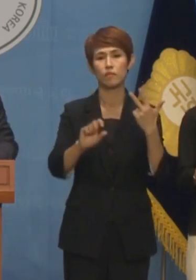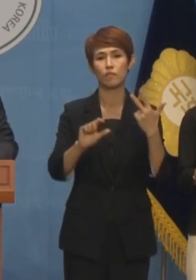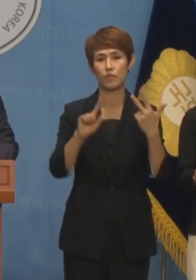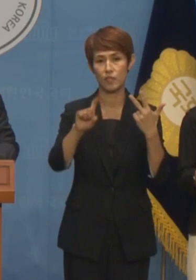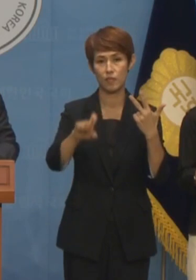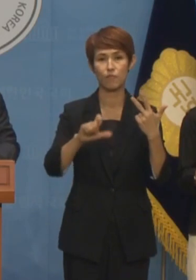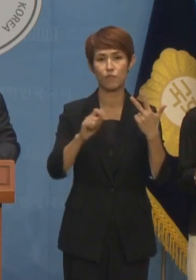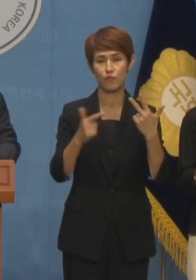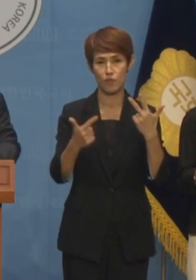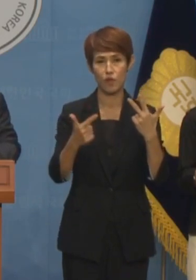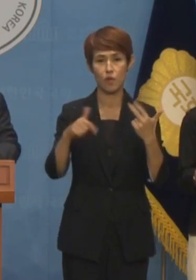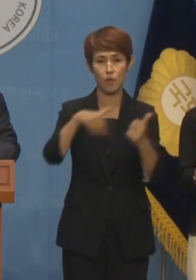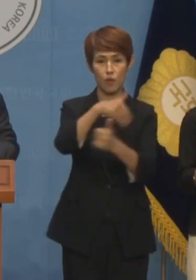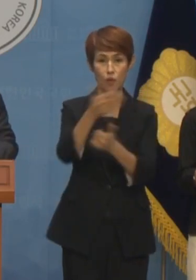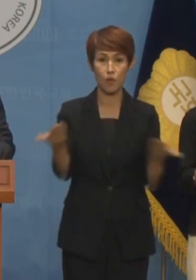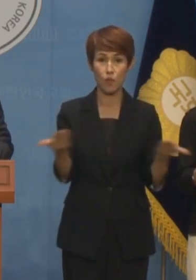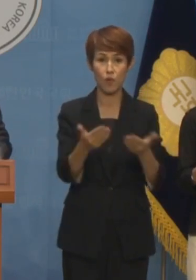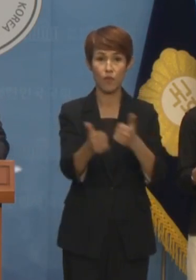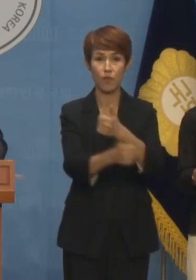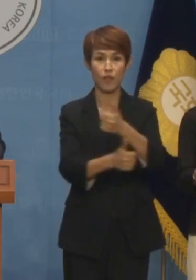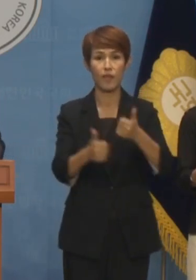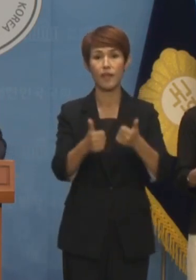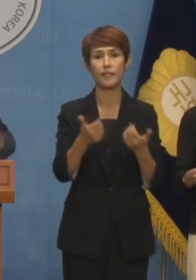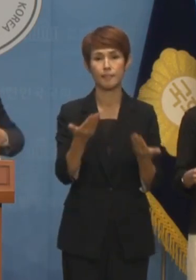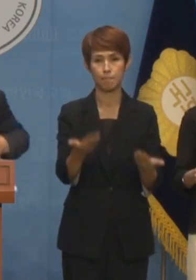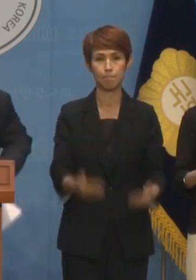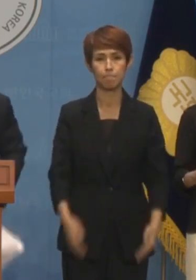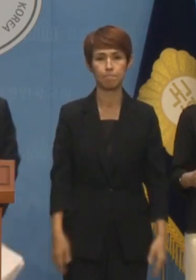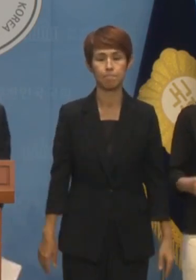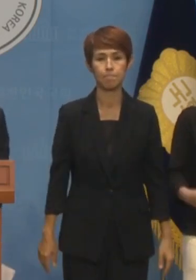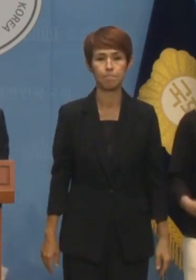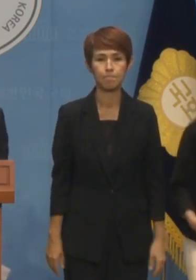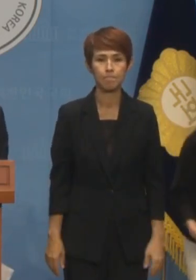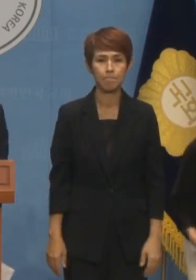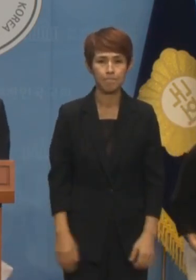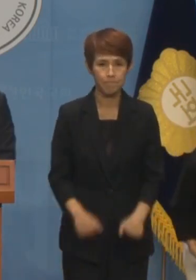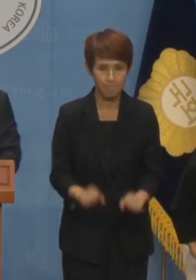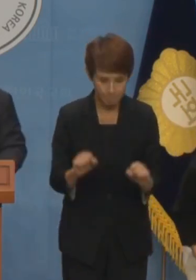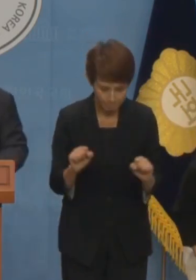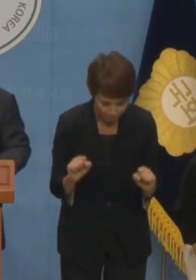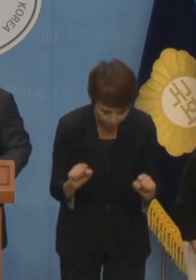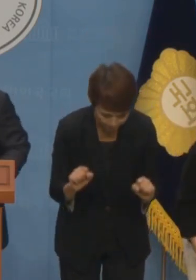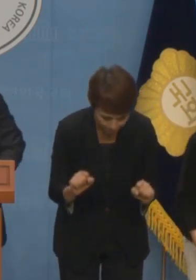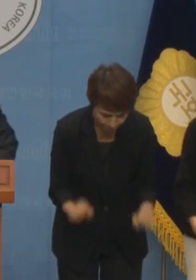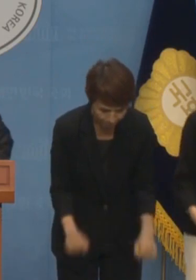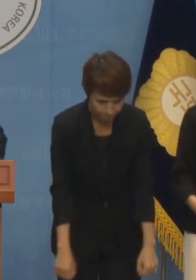국민의힘 환경노동위원회 위원 일동 자력 경례.